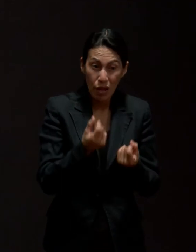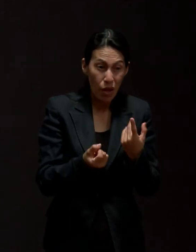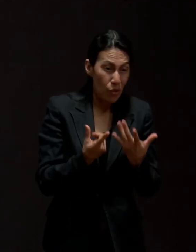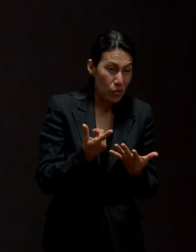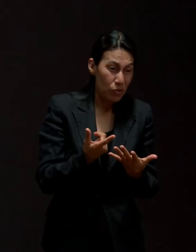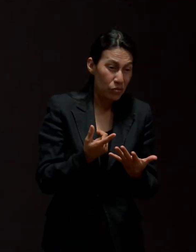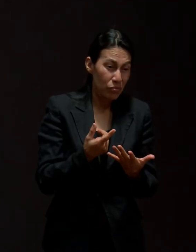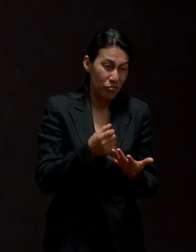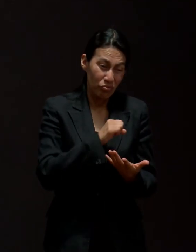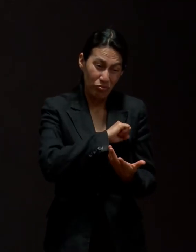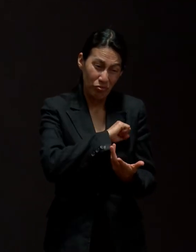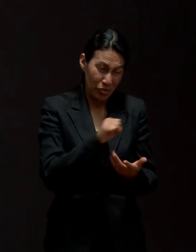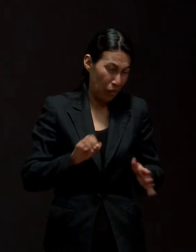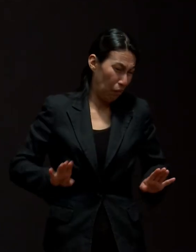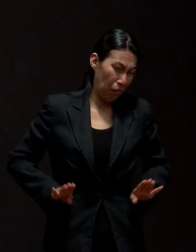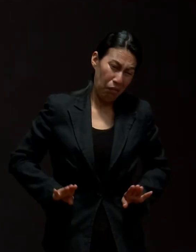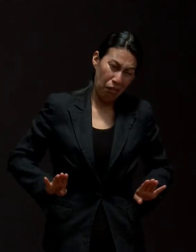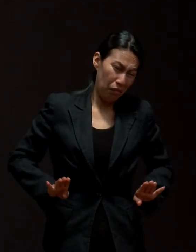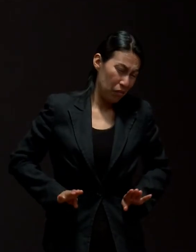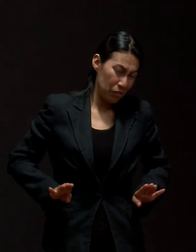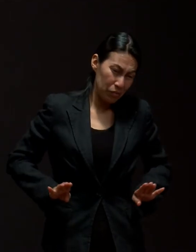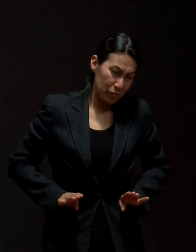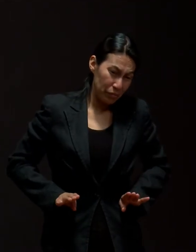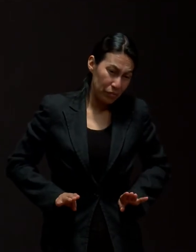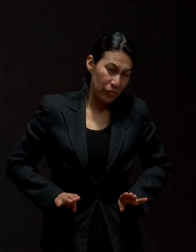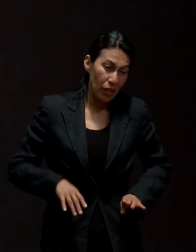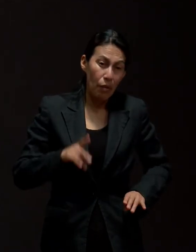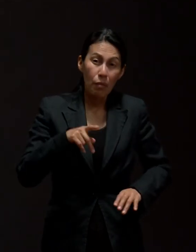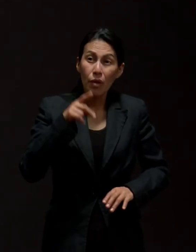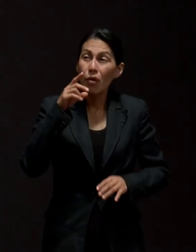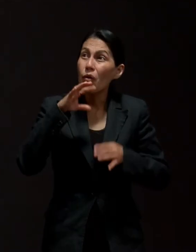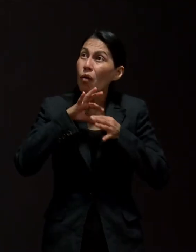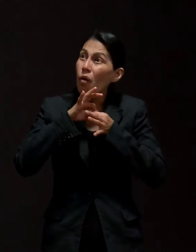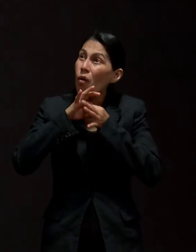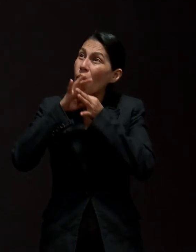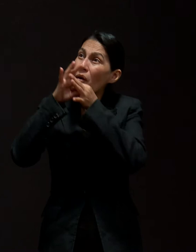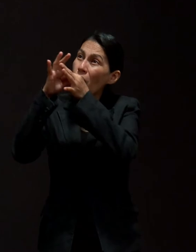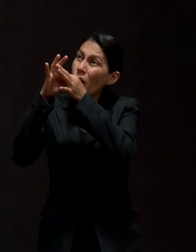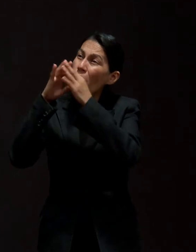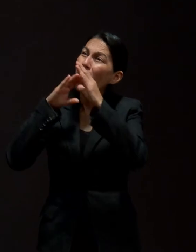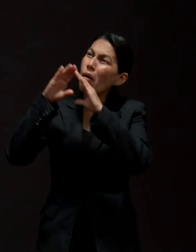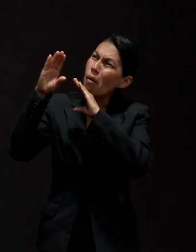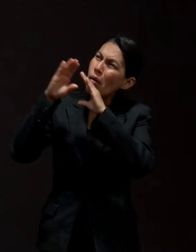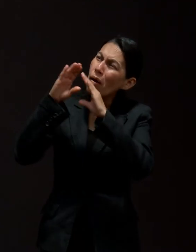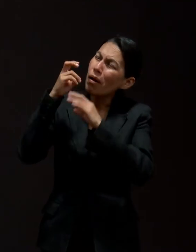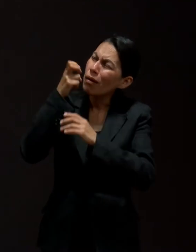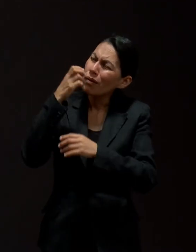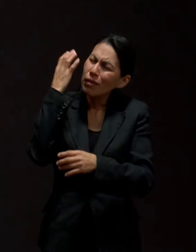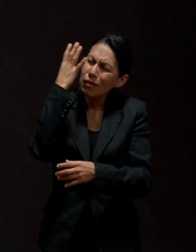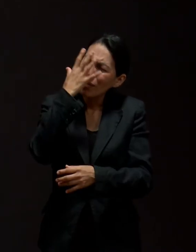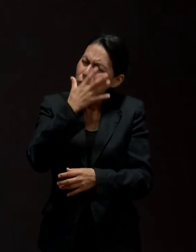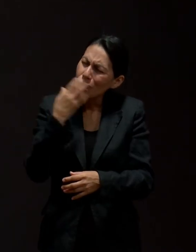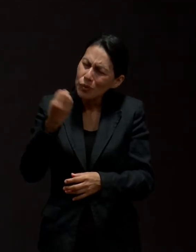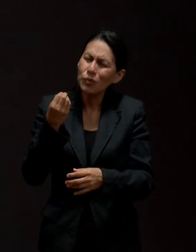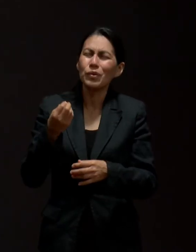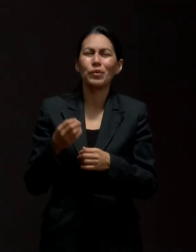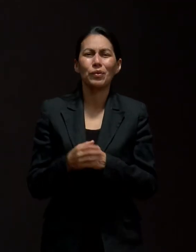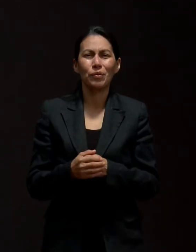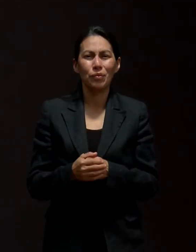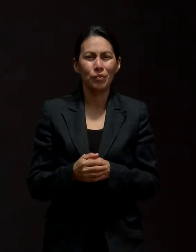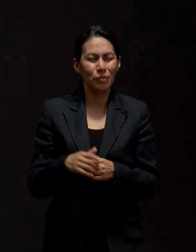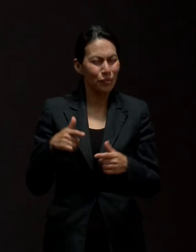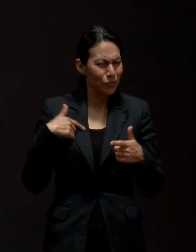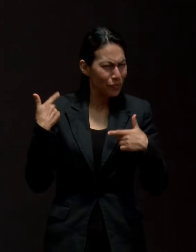indignas como nosotros comunicándose con el autor y consumador de la fe y de nuestra vida.